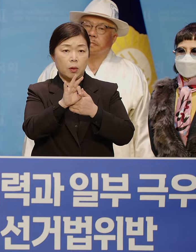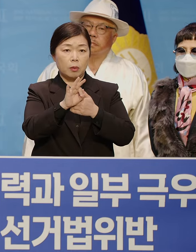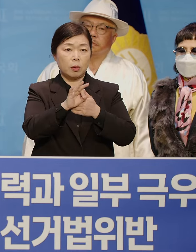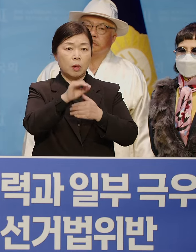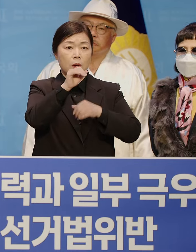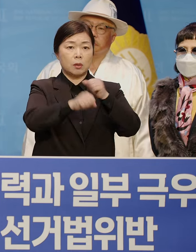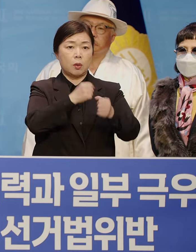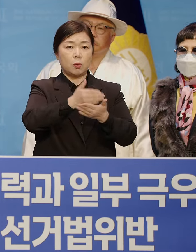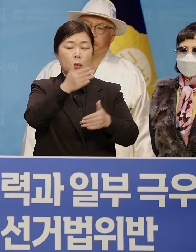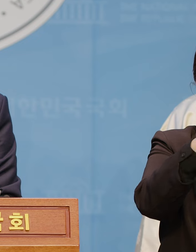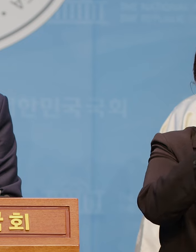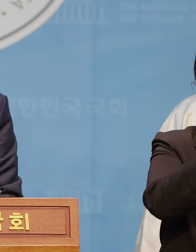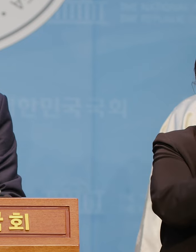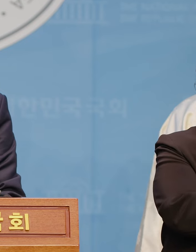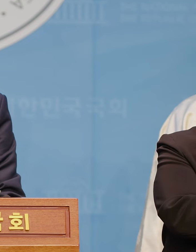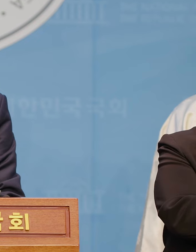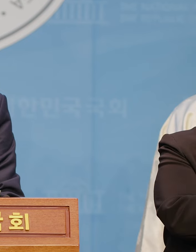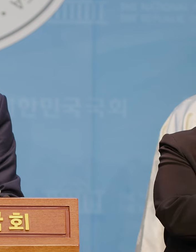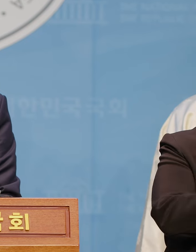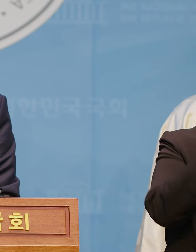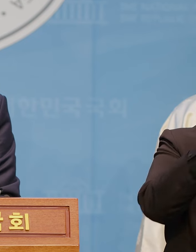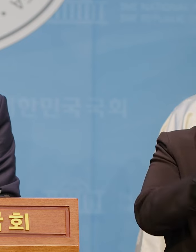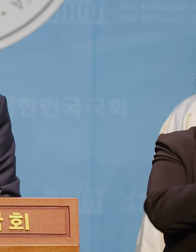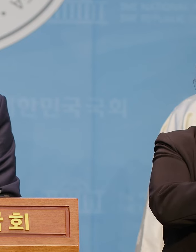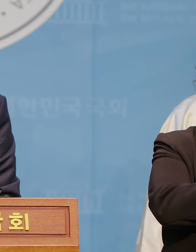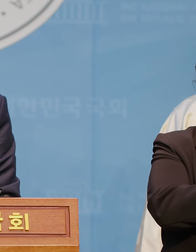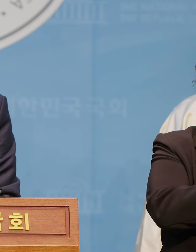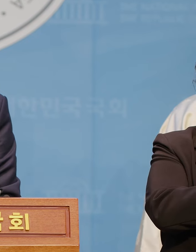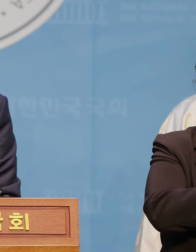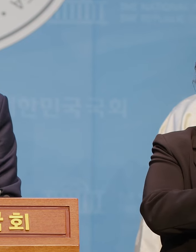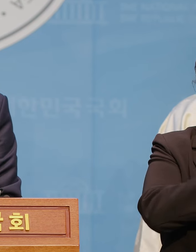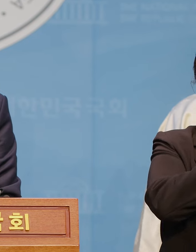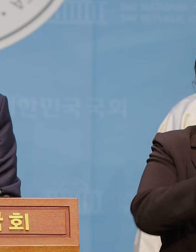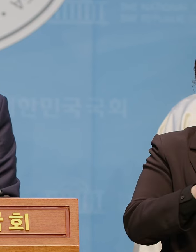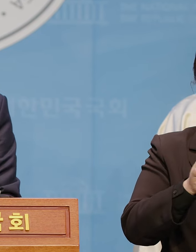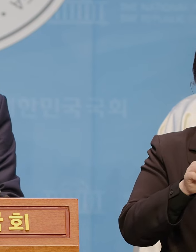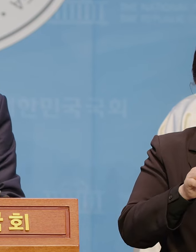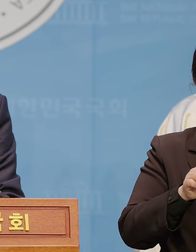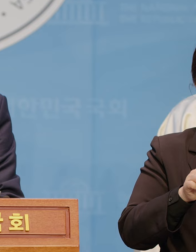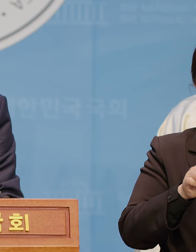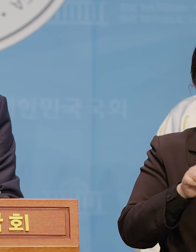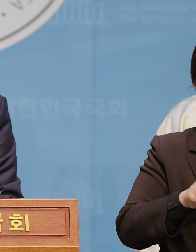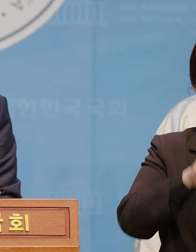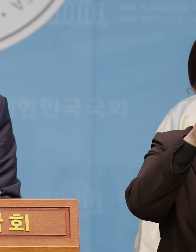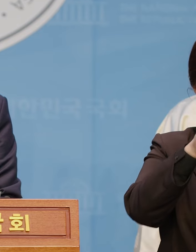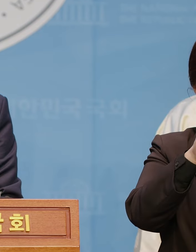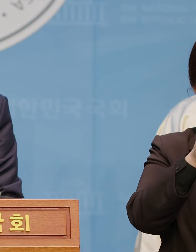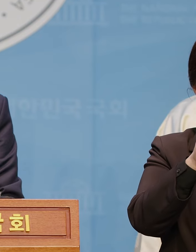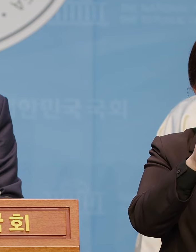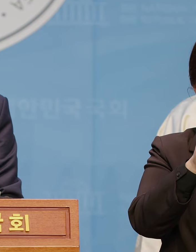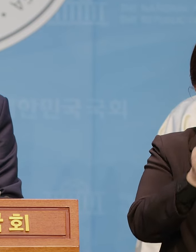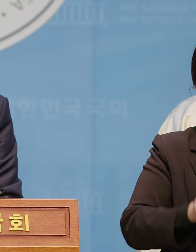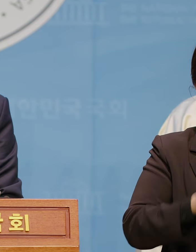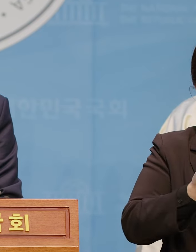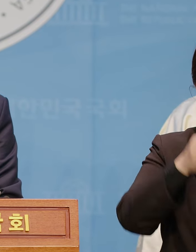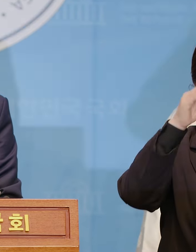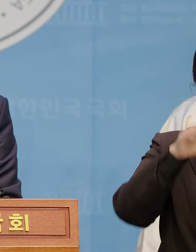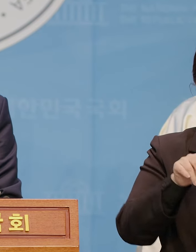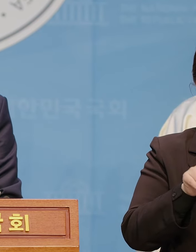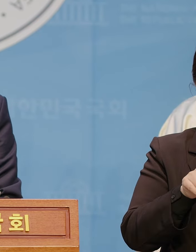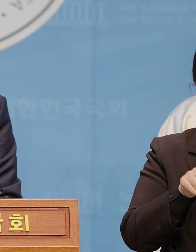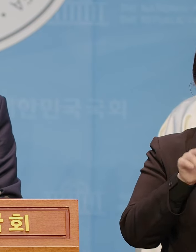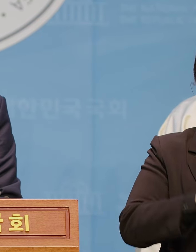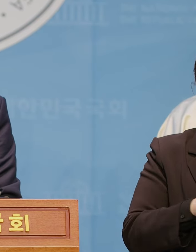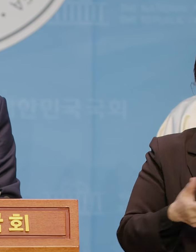정강원 목사가 비례대표 공천 과정에서 수억원의 궁천 헌금을 요구한 것으로 알려졌습니다 정강훈 목사의